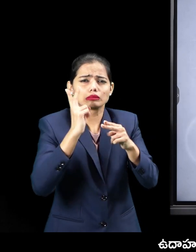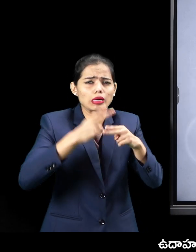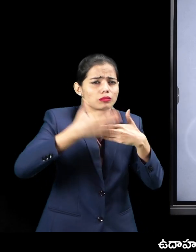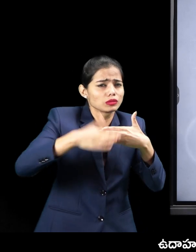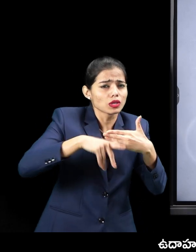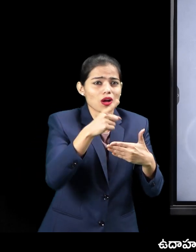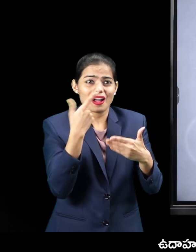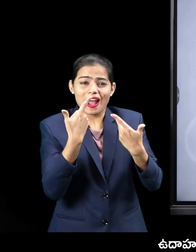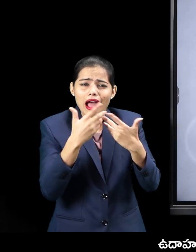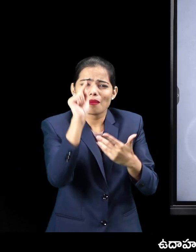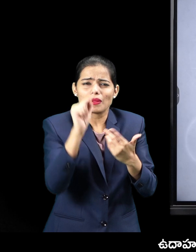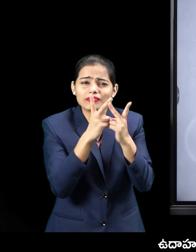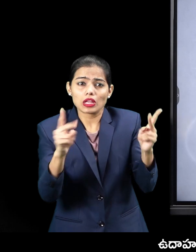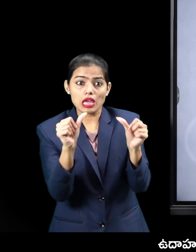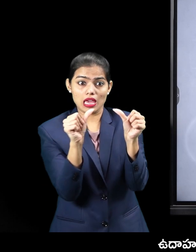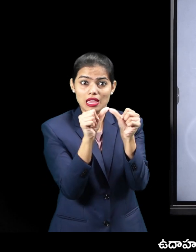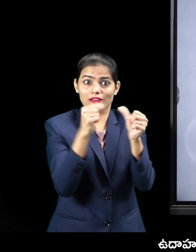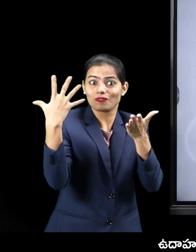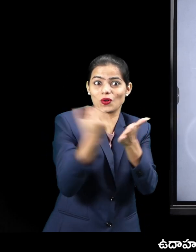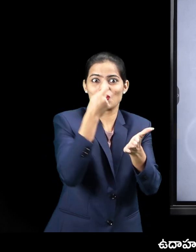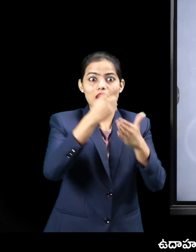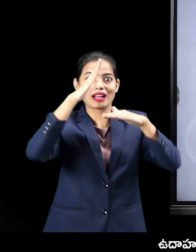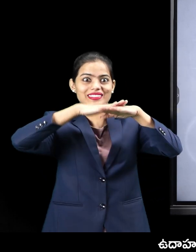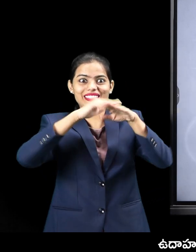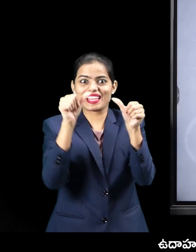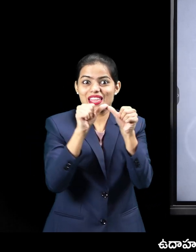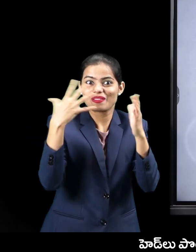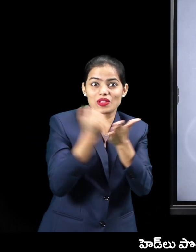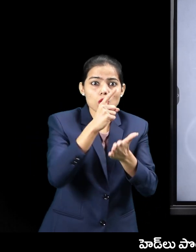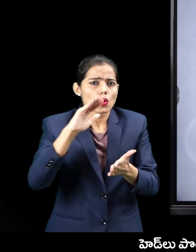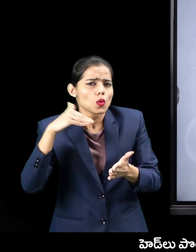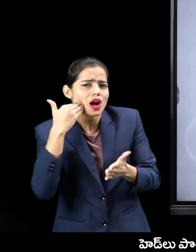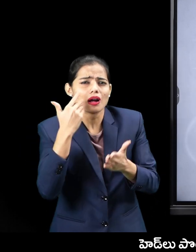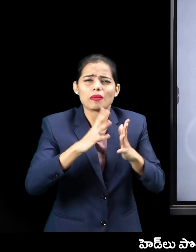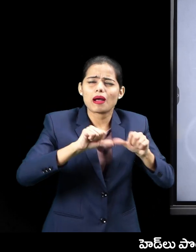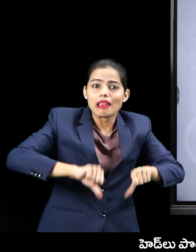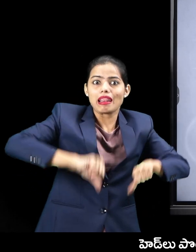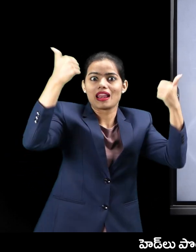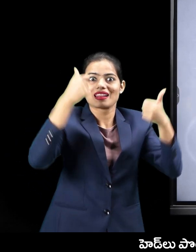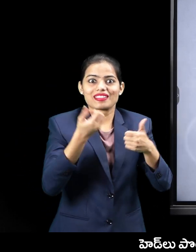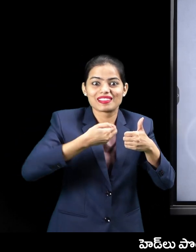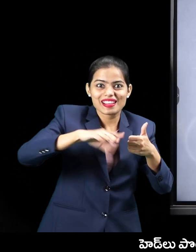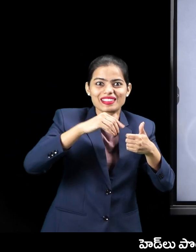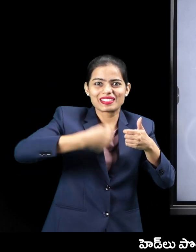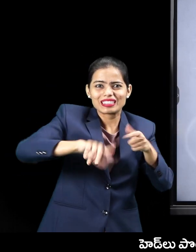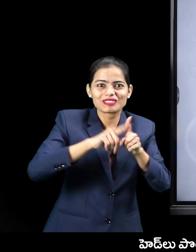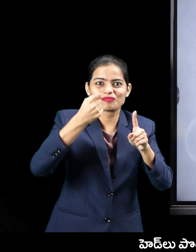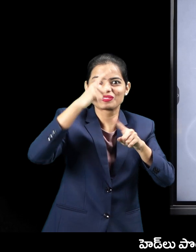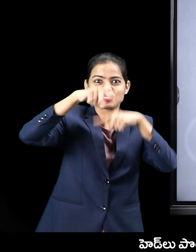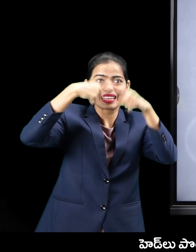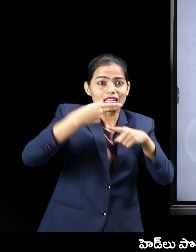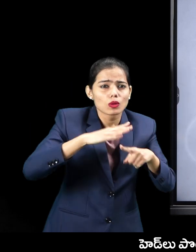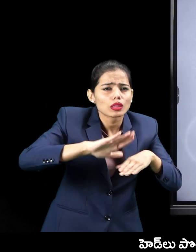ఉదాహరణకు, ఫెయిర్ కాయిన్ తిప్పేటప్పుడు ఏ ఈవెంట్ని హెడ్లు పొందినట్లు మనం పరిగణిస్తే ఈవెంట్